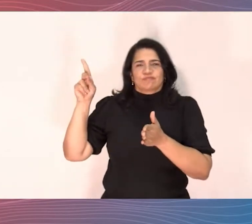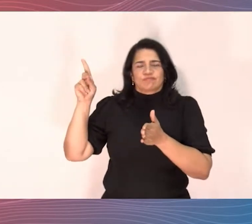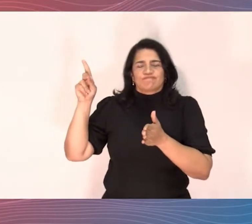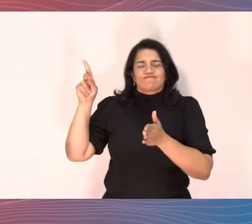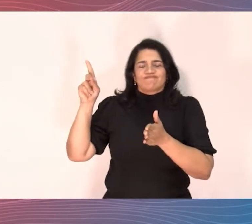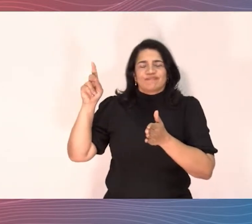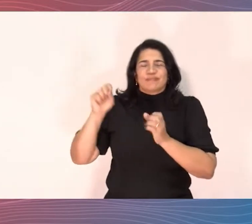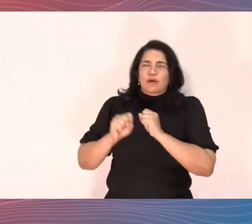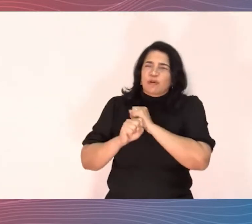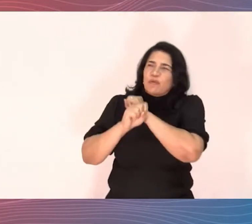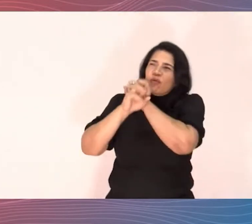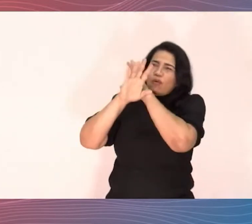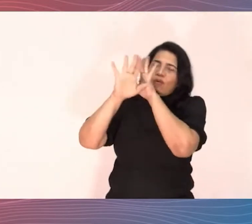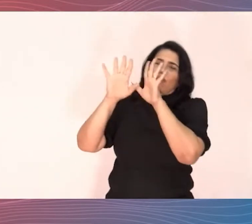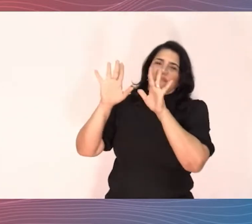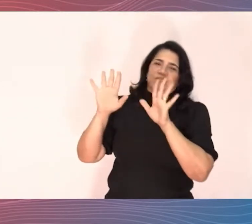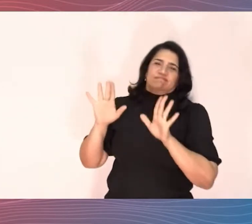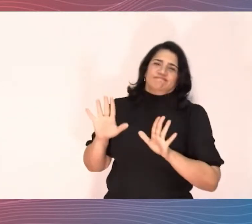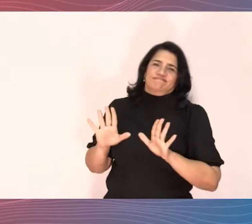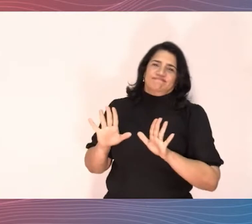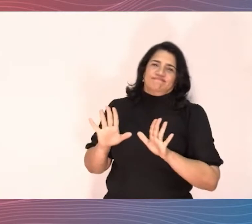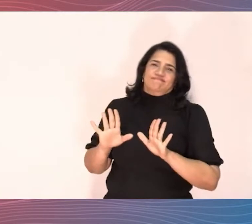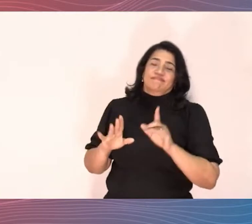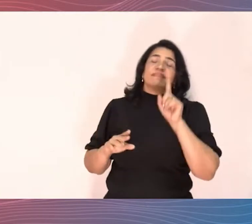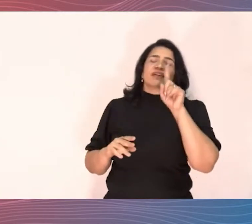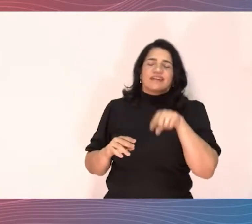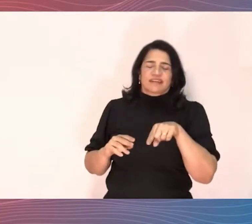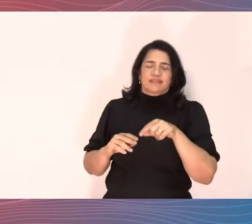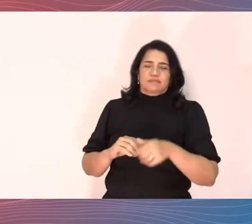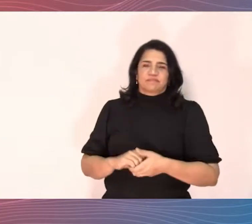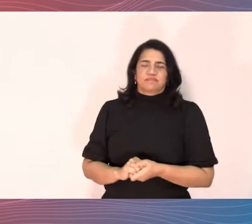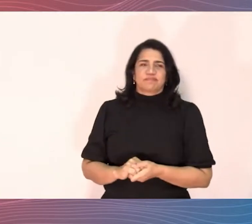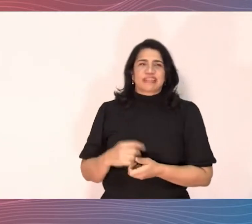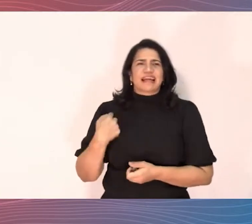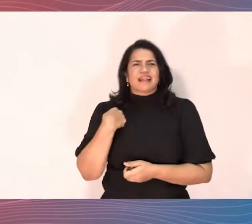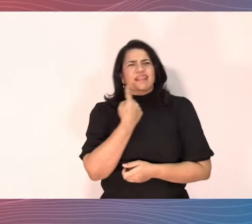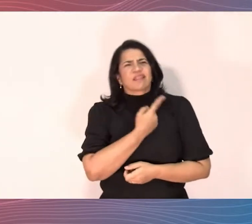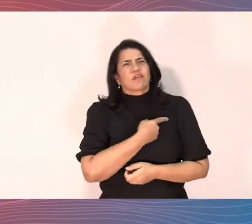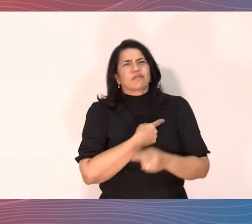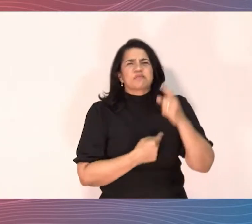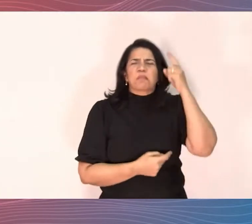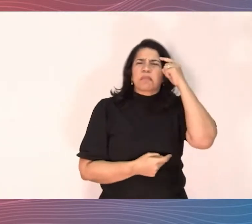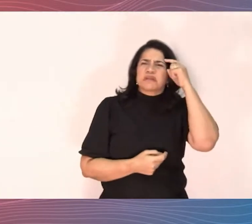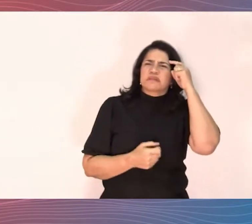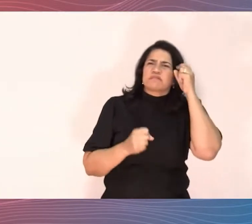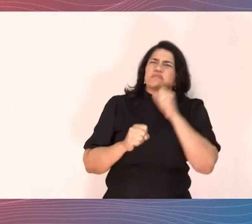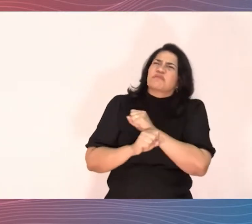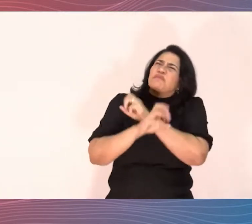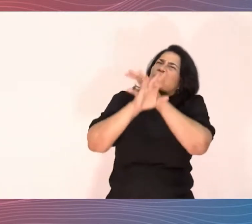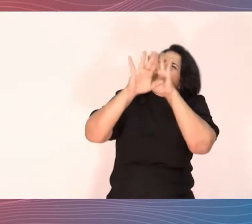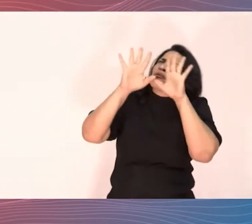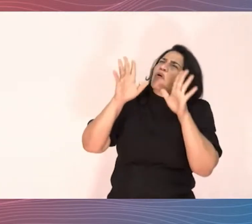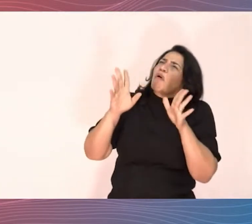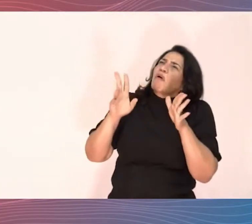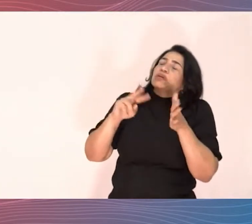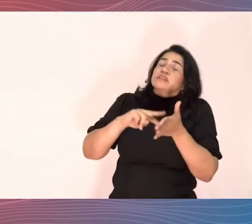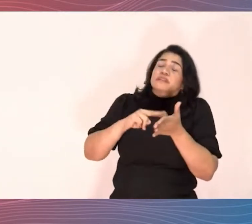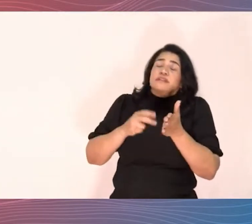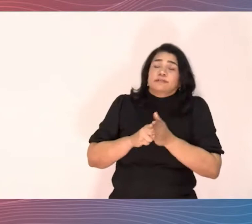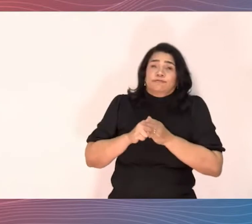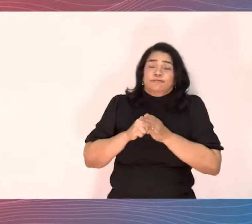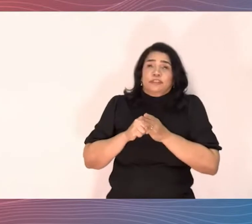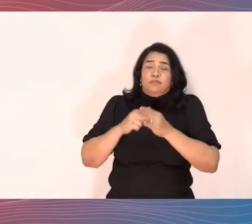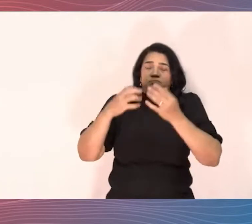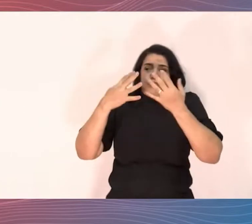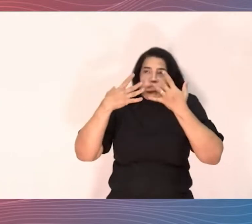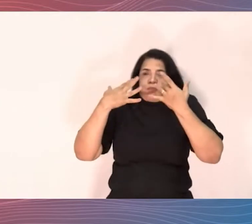A glória para nós era um esplendor, um brilho, uma luz. Mas, irmãos, a glória não é só isso, não. A